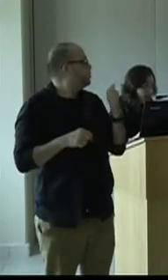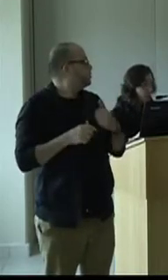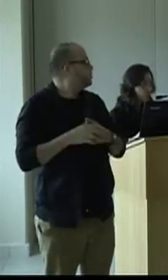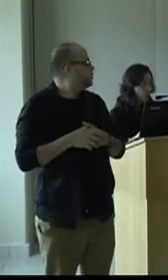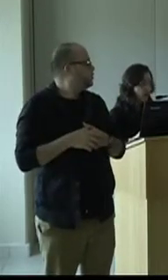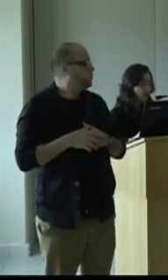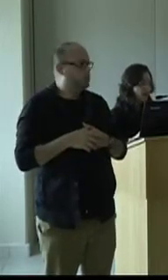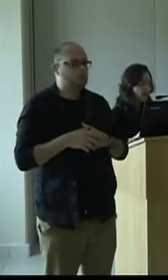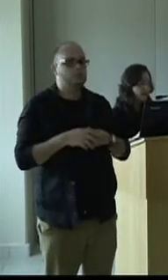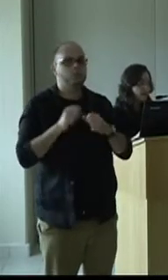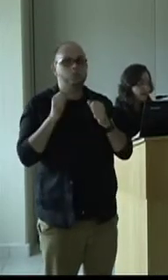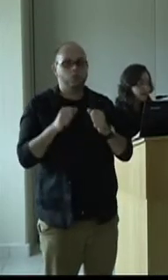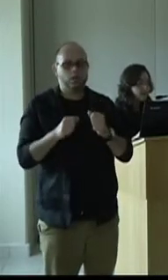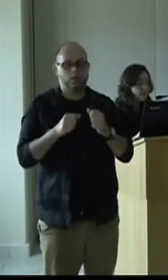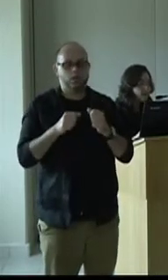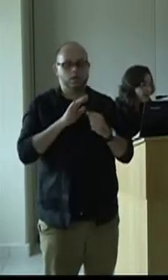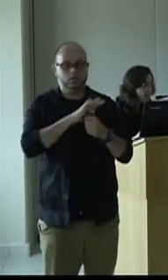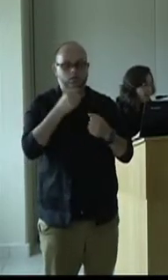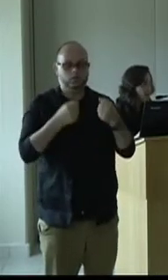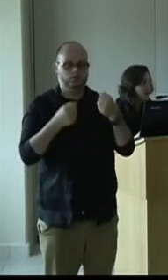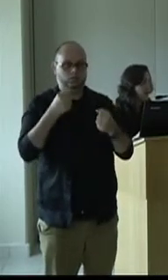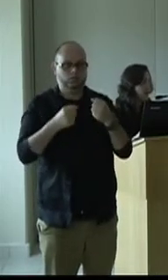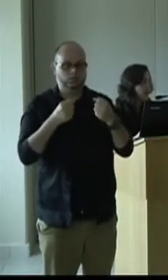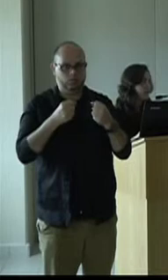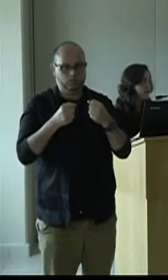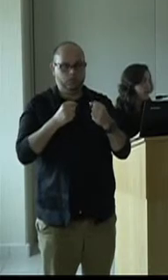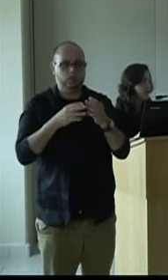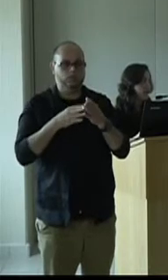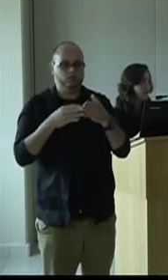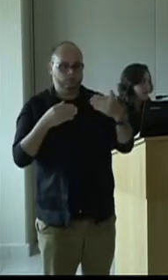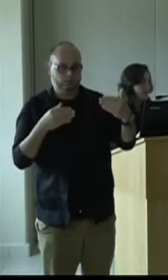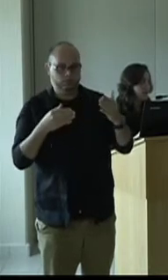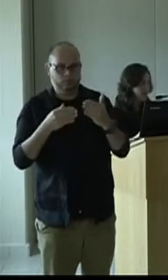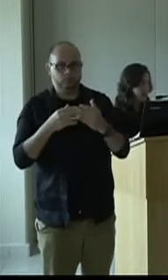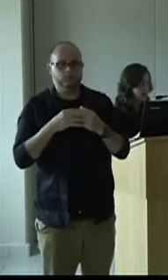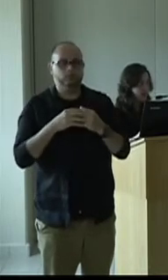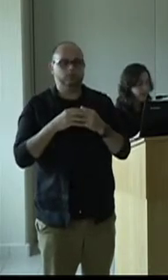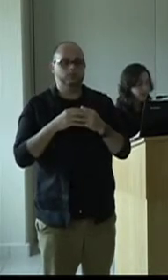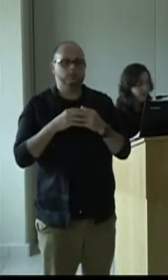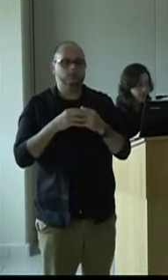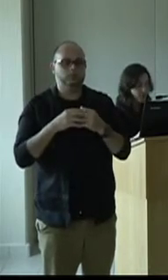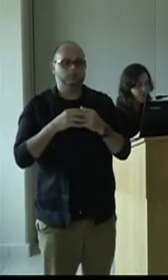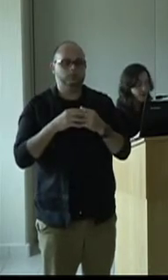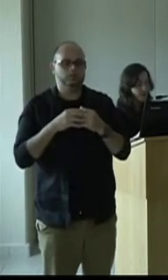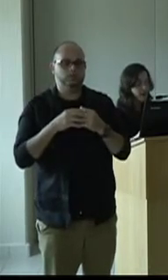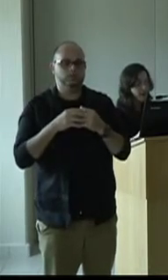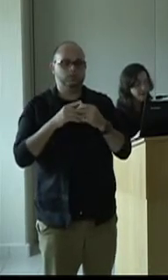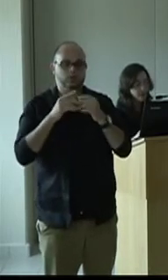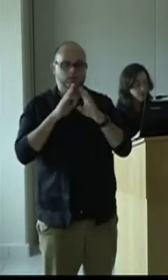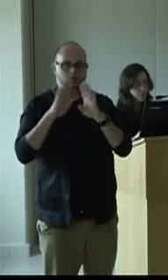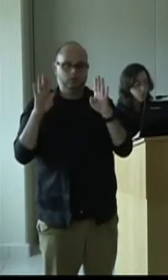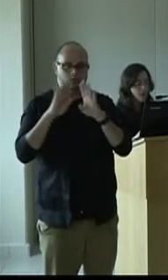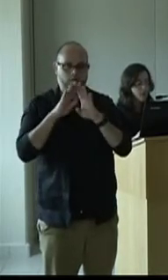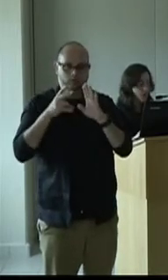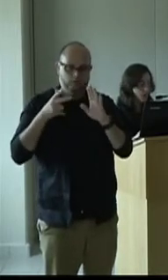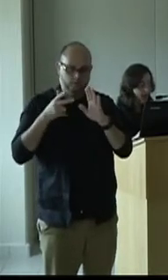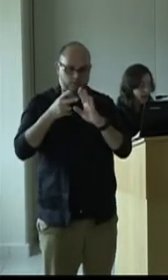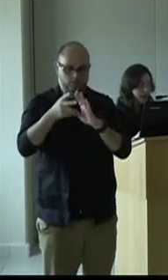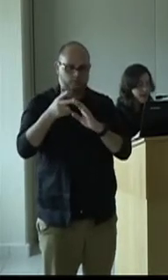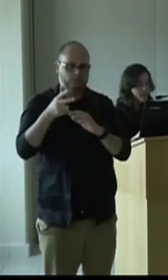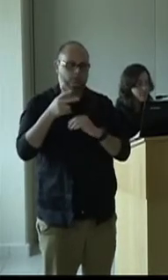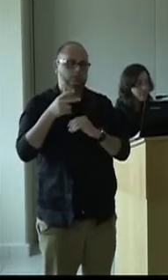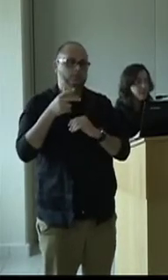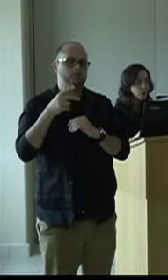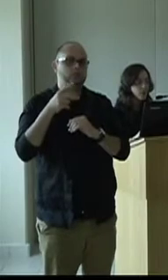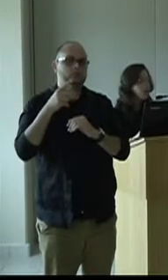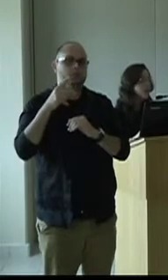puede abrir su guagua, puede abrir la puerta del edificio donde vive para salir del elevador y llegar al acceso de su guagua, bajar